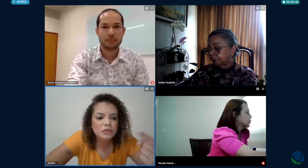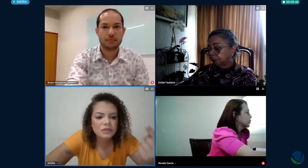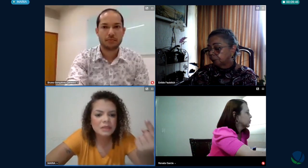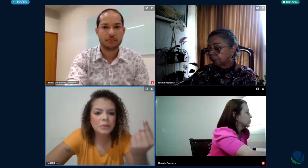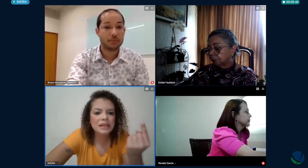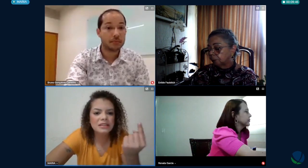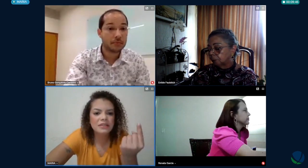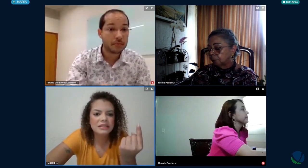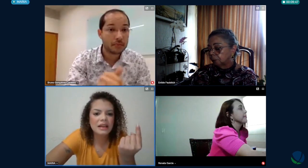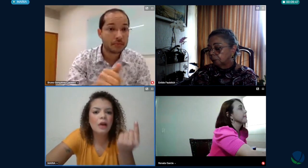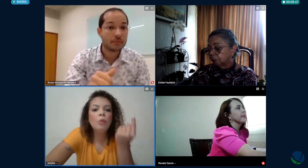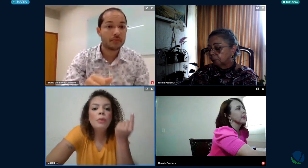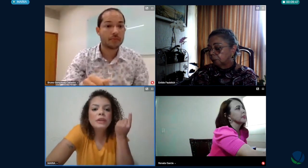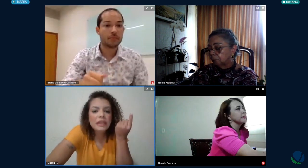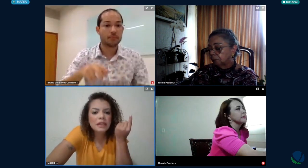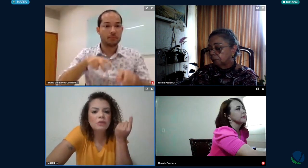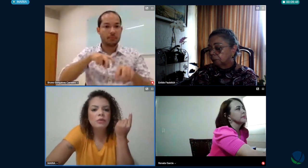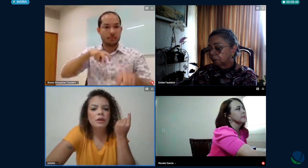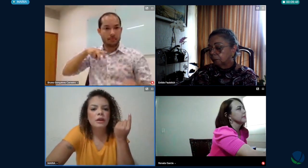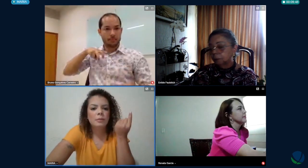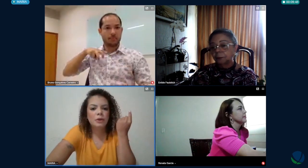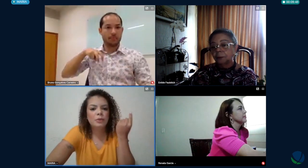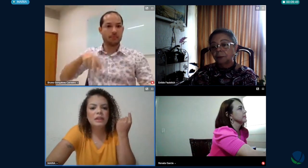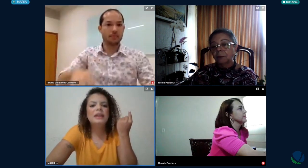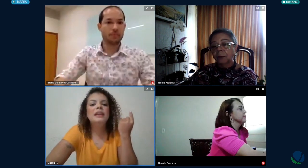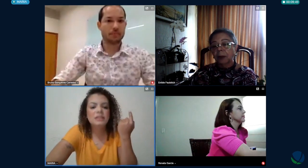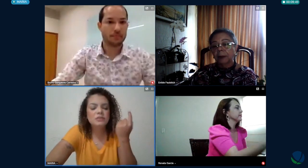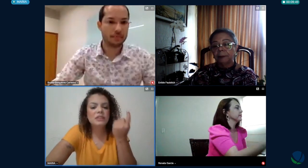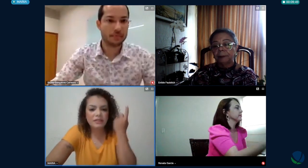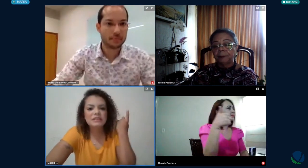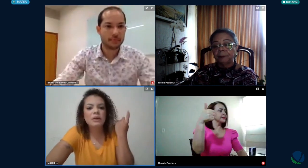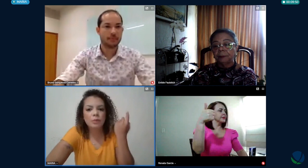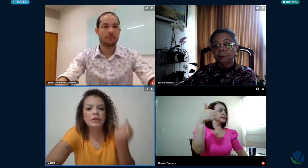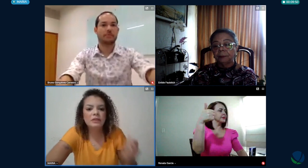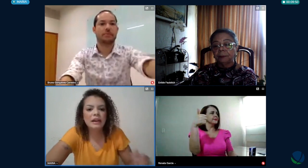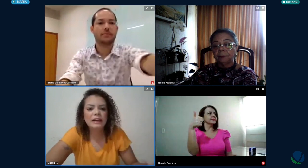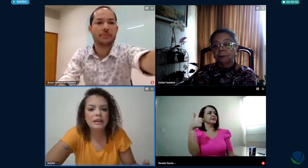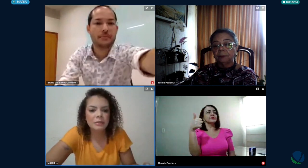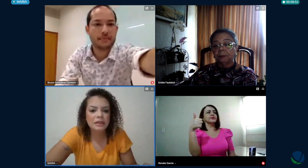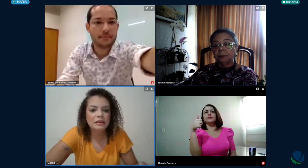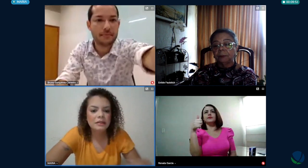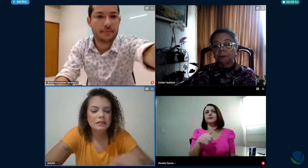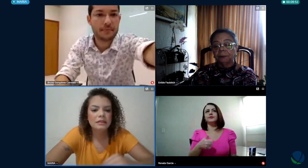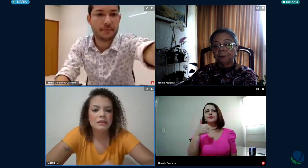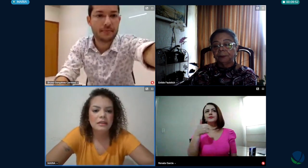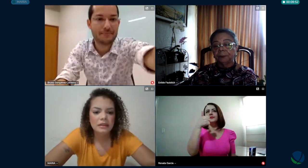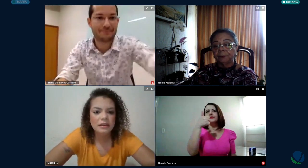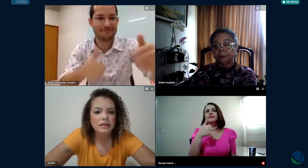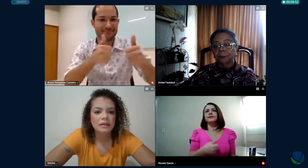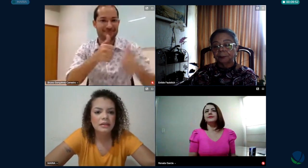Professor Bruno, se você pudesse afastar um pouquinho para eu poder... Isso, se afastar um pouquinho da câmera.